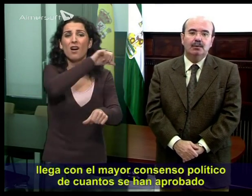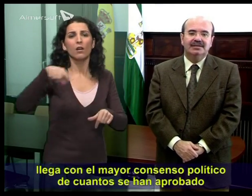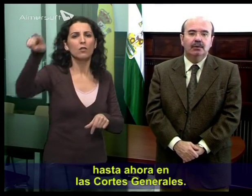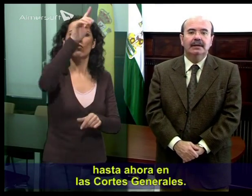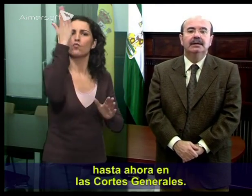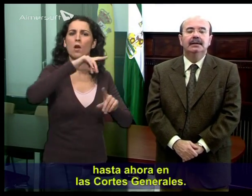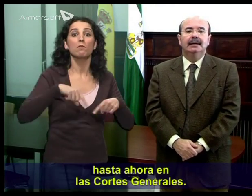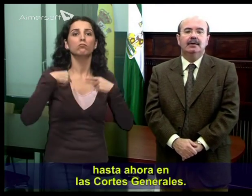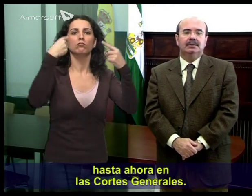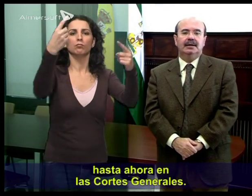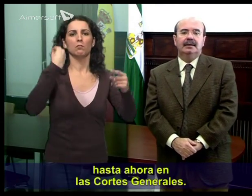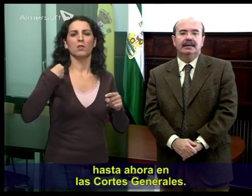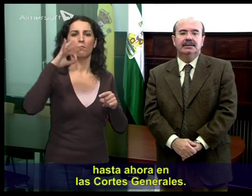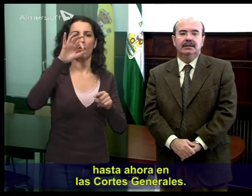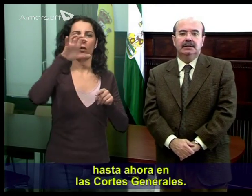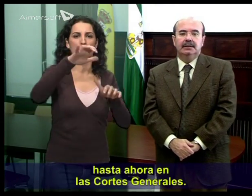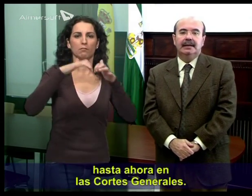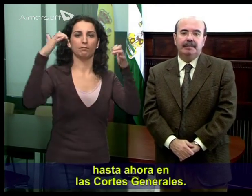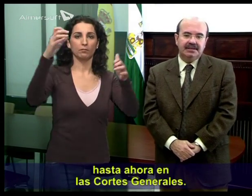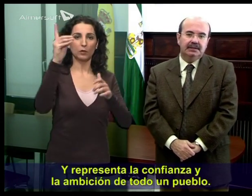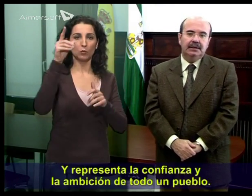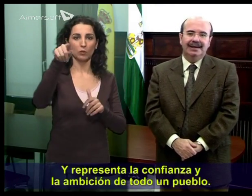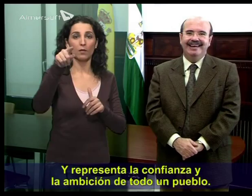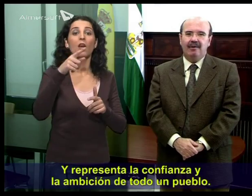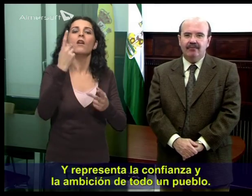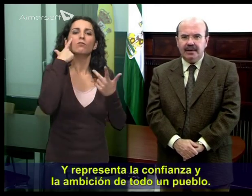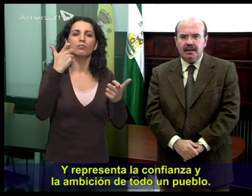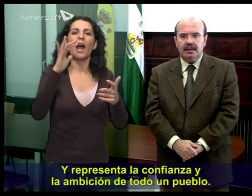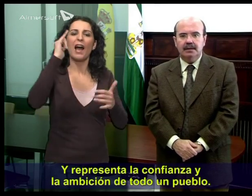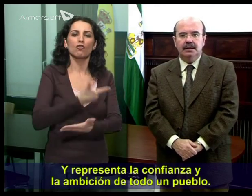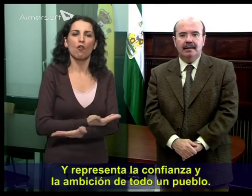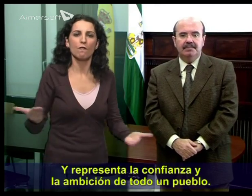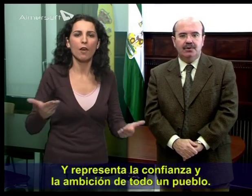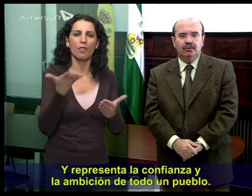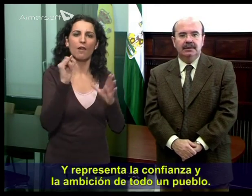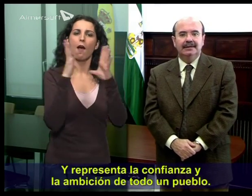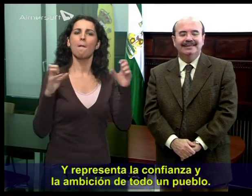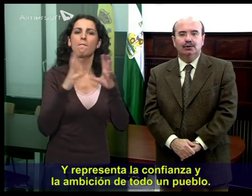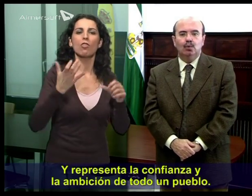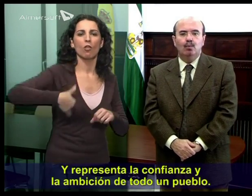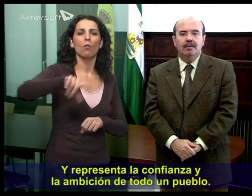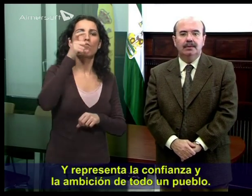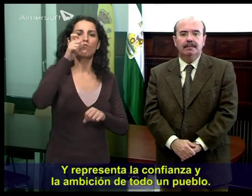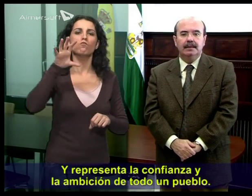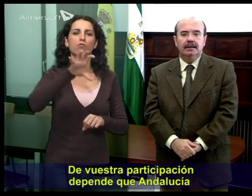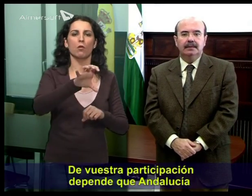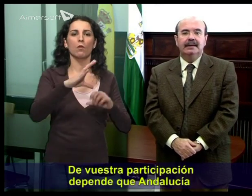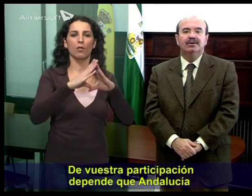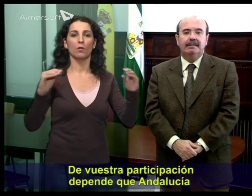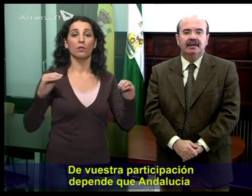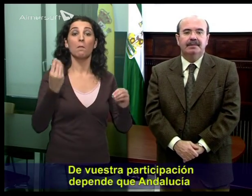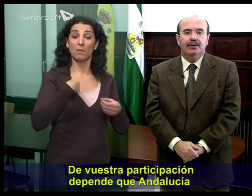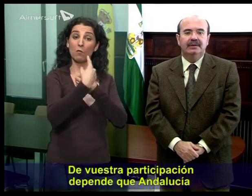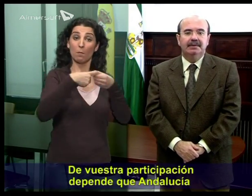se han aprobado hasta ahora en las Cortes Generales y representa la confianza y la ambición de todo un pueblo.